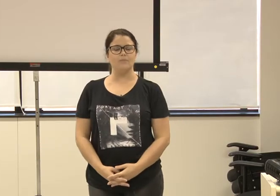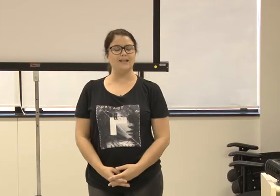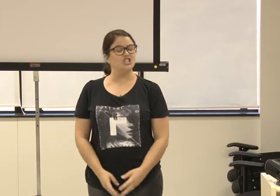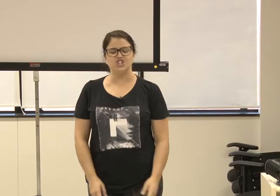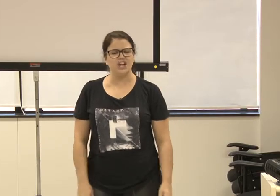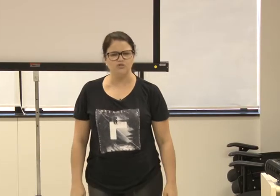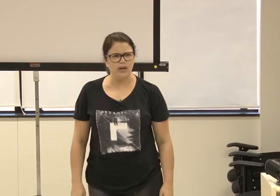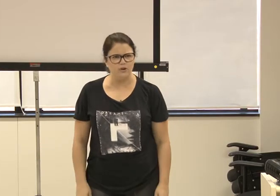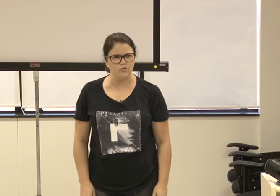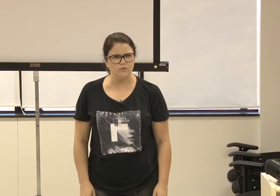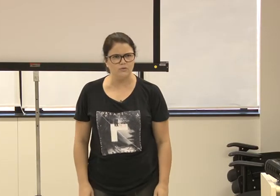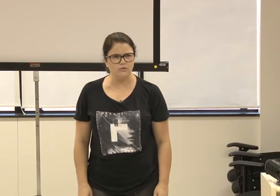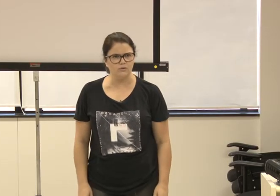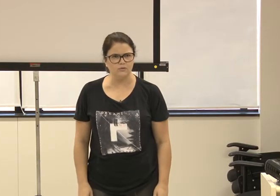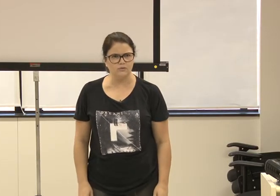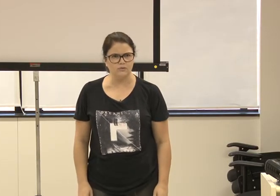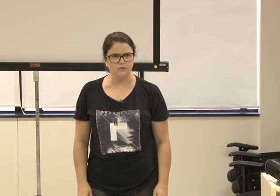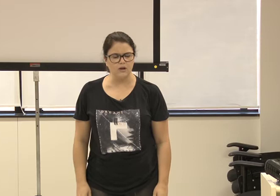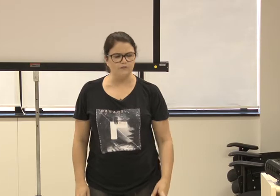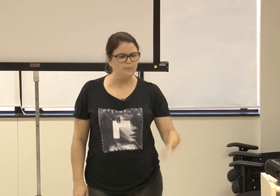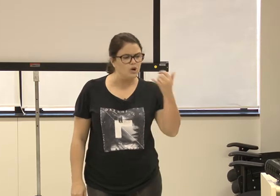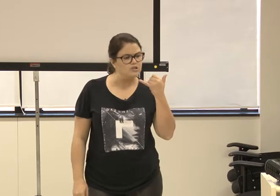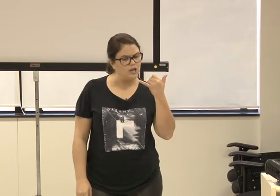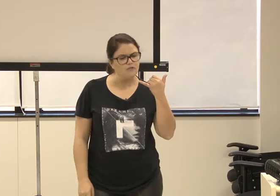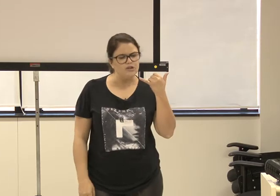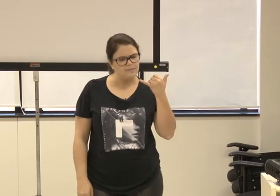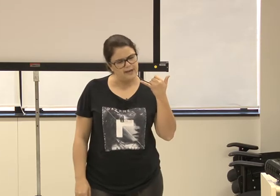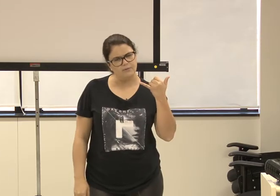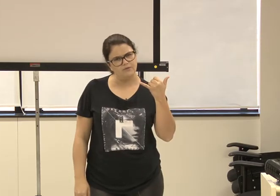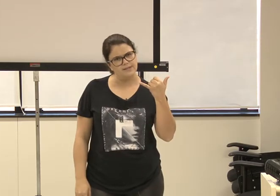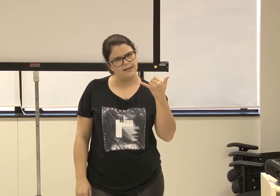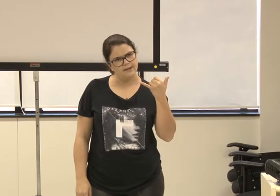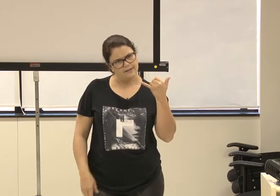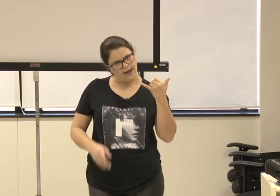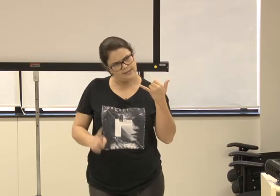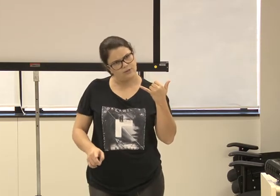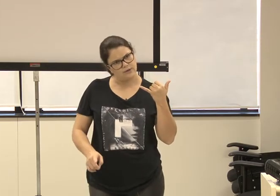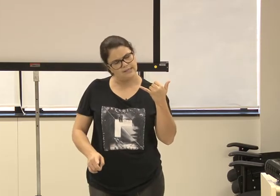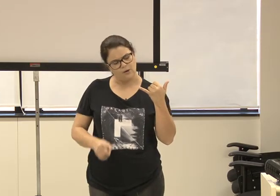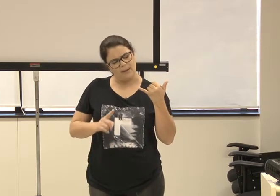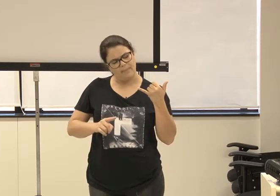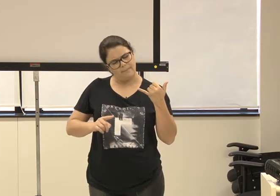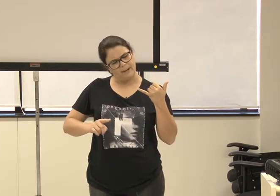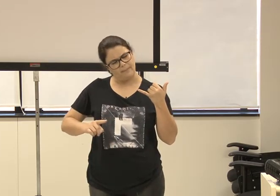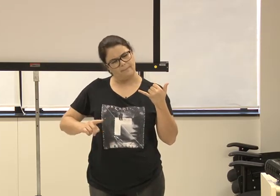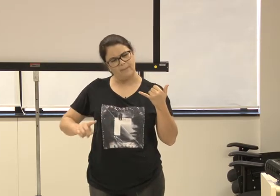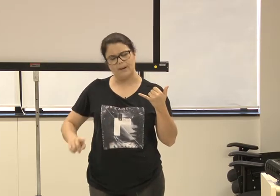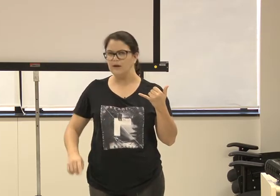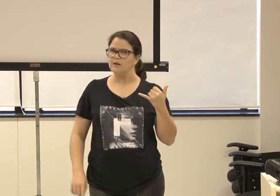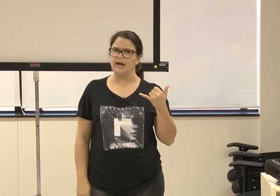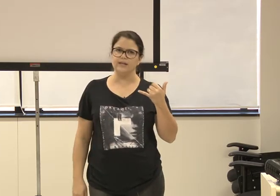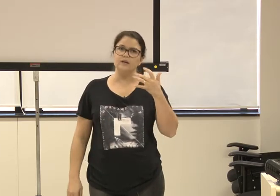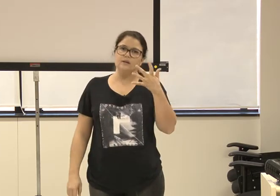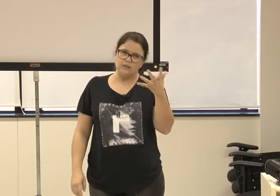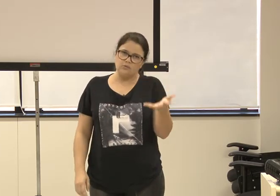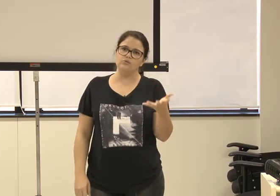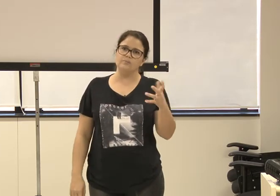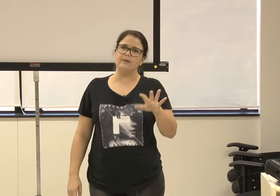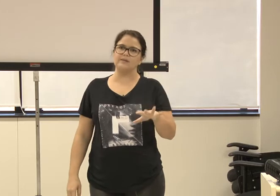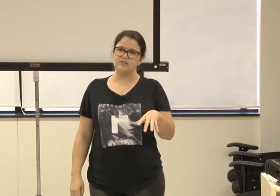De jeito nenhum. Falei, moço, eu vou explicar para você a situação. Pá. Aí ele, não, tudo bem, mas a senhora